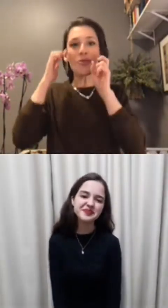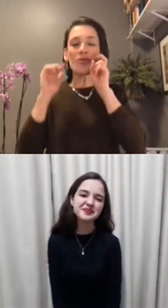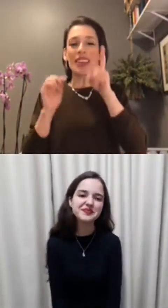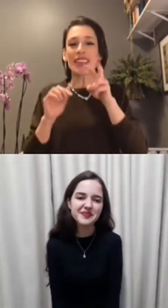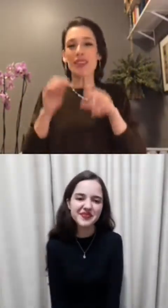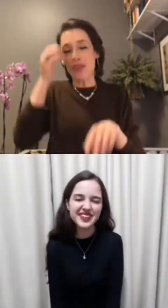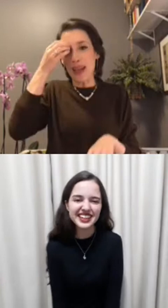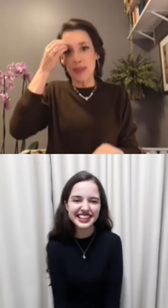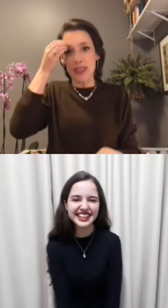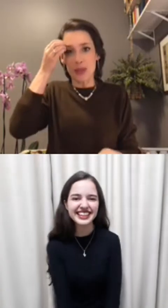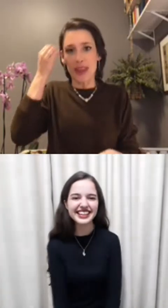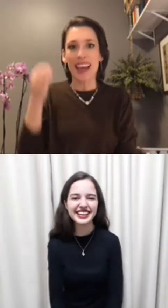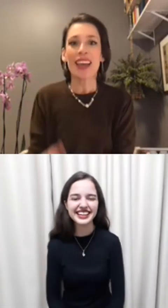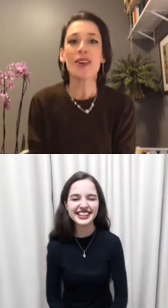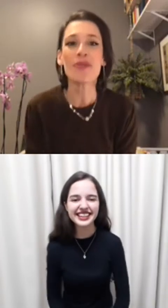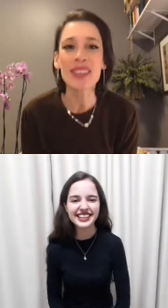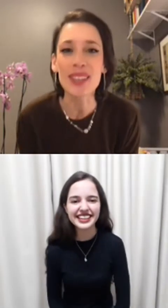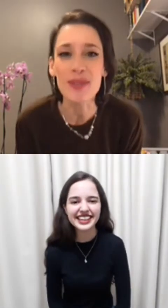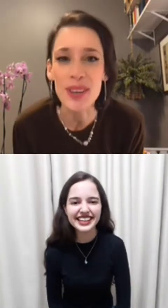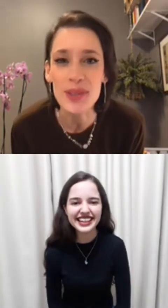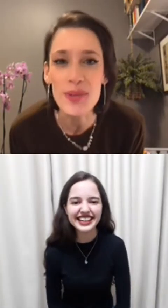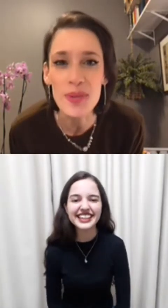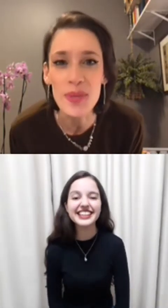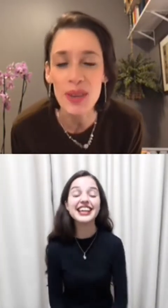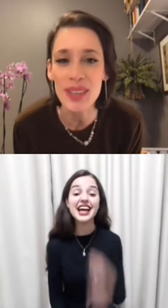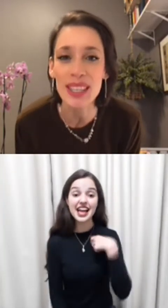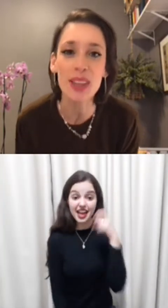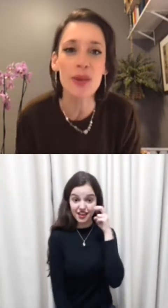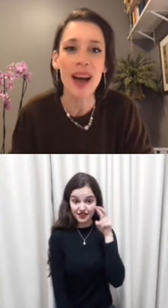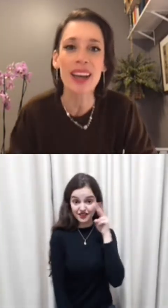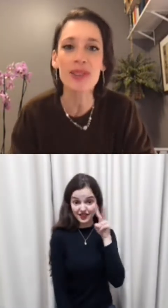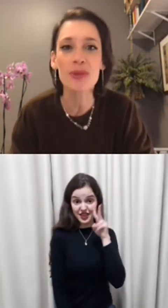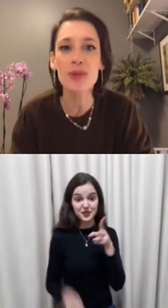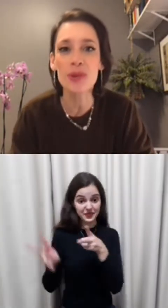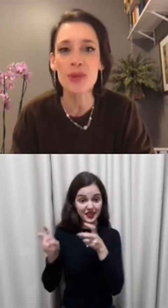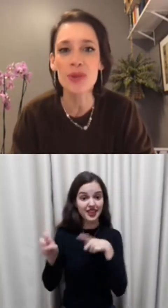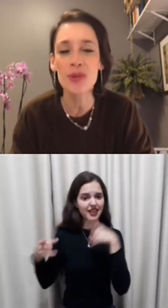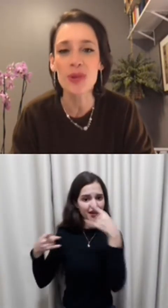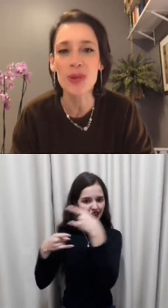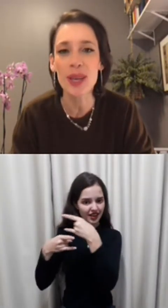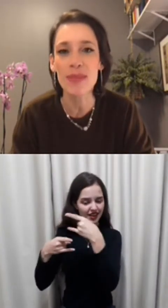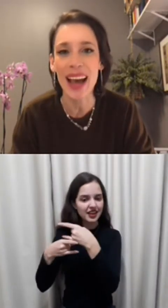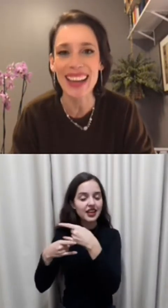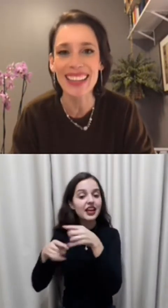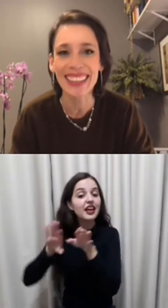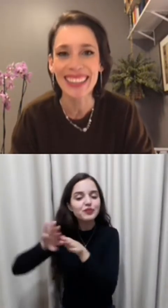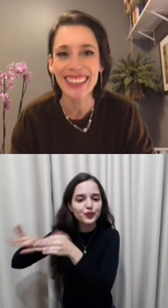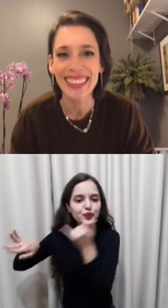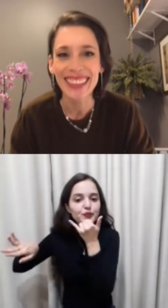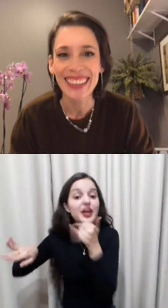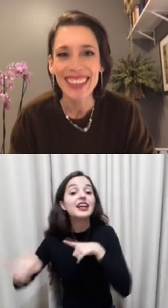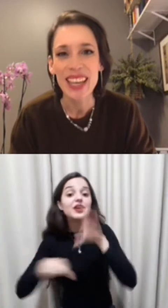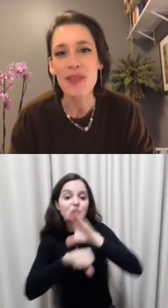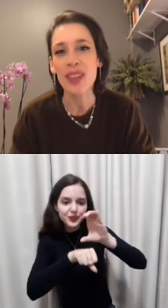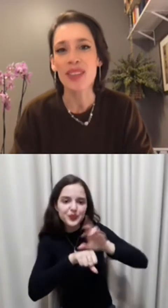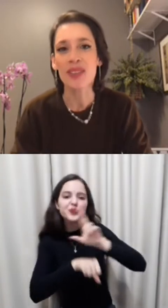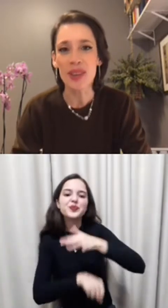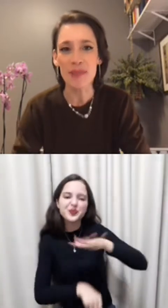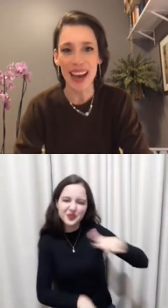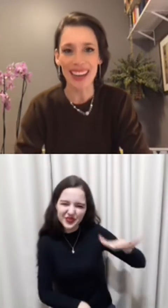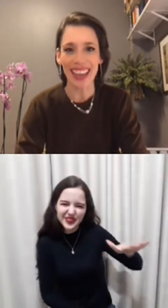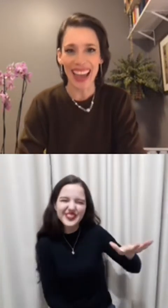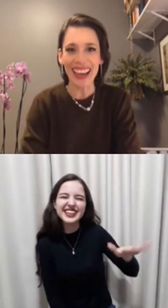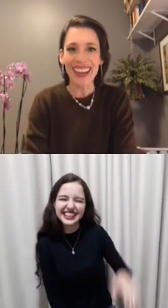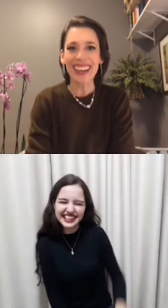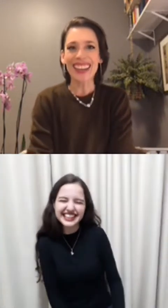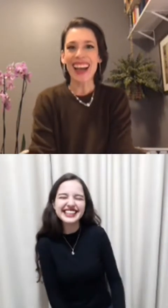Eu vi que você. Ai, deixa eu parar. Eu vi que você fez um. Tá fazendo, eu acho, um curso com o Rimar. Com o